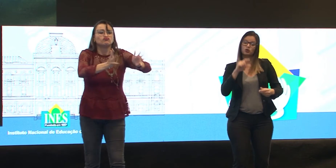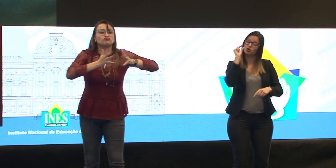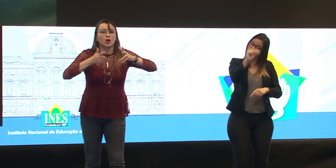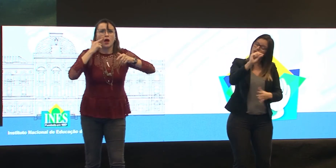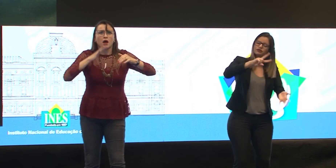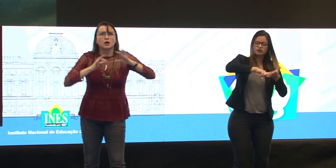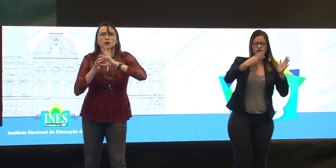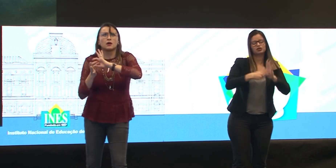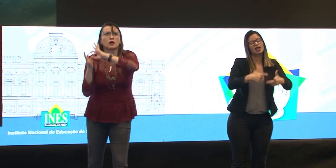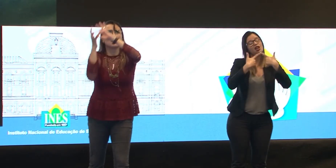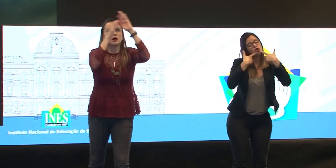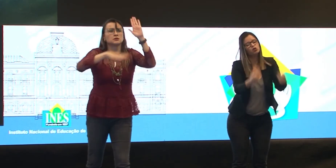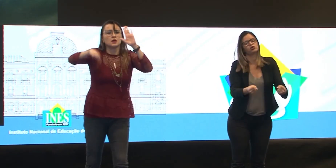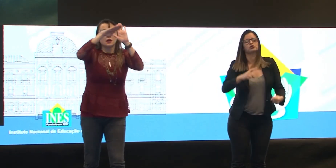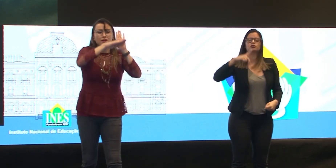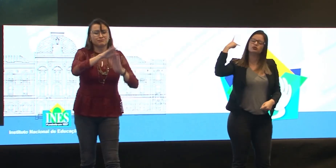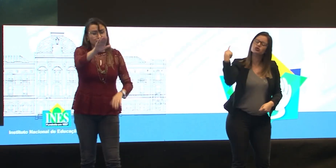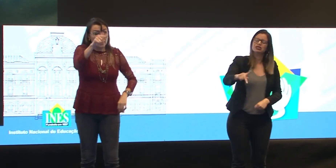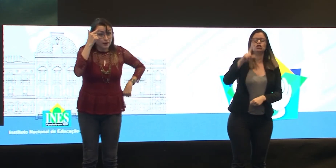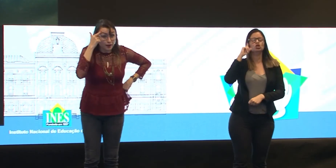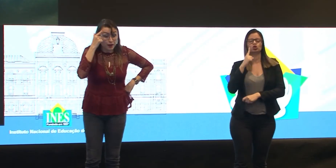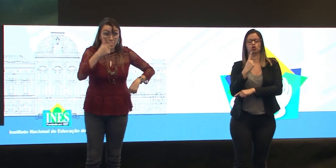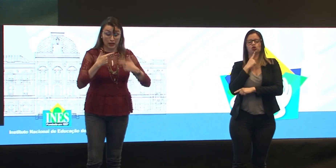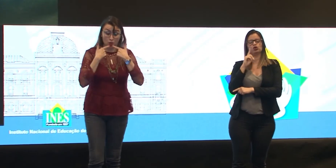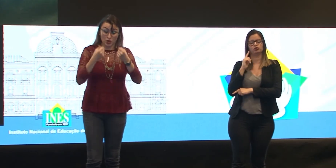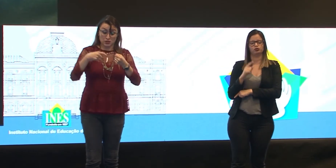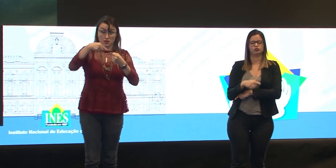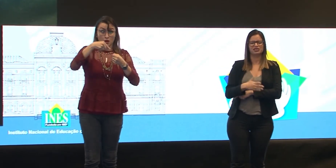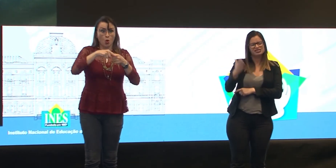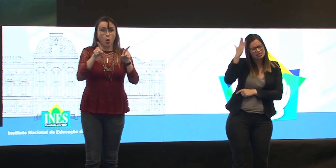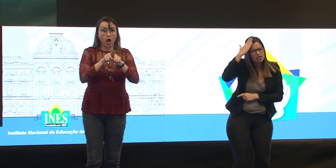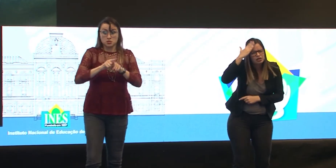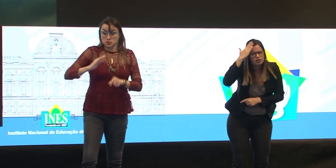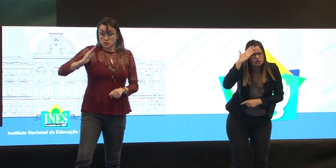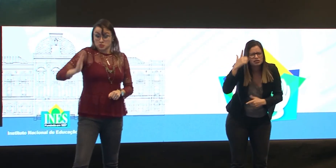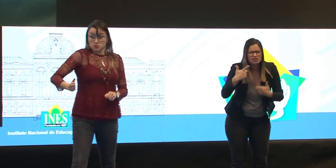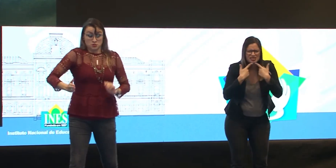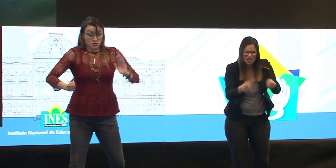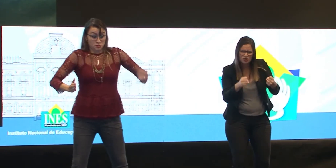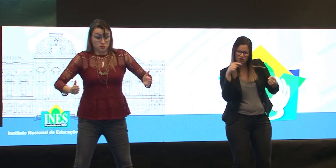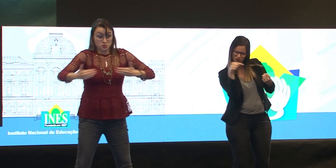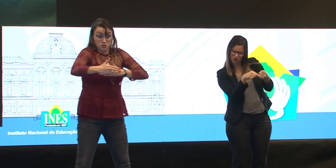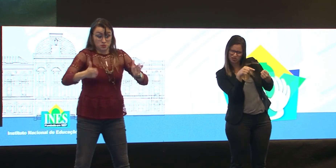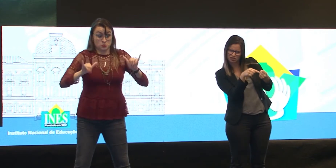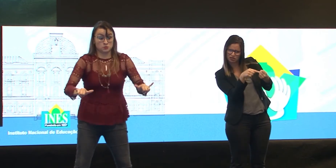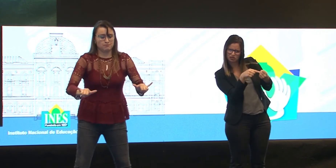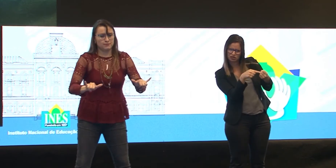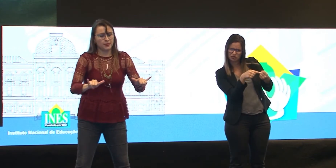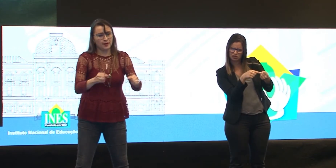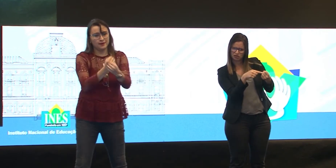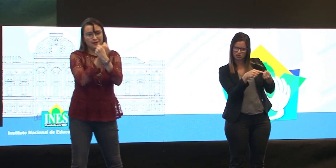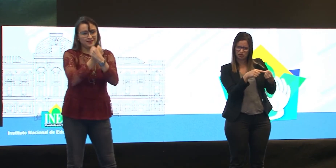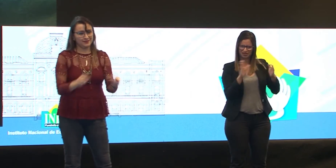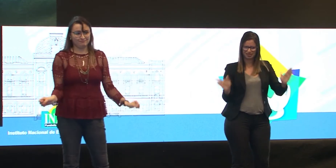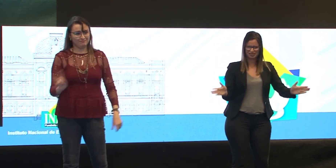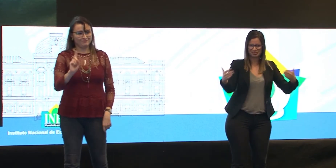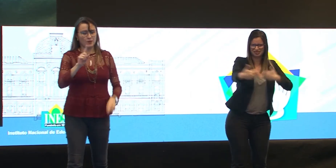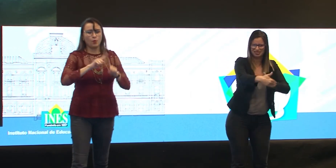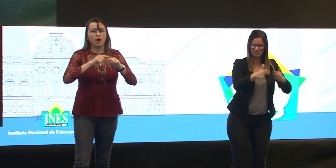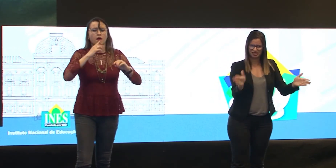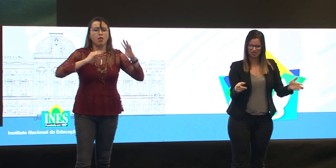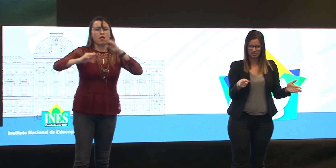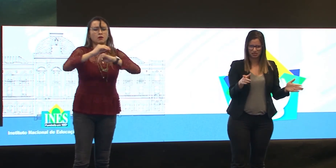dessa forma alcançar todos os alunos. Uma outra coisa que acontece com esse instituto é trabalhar